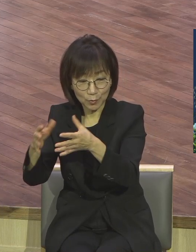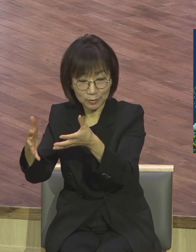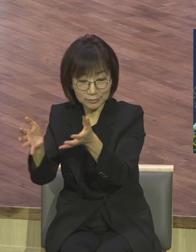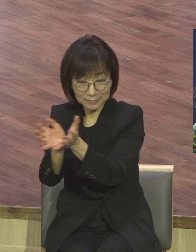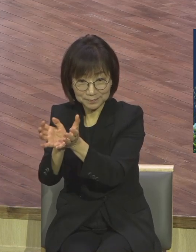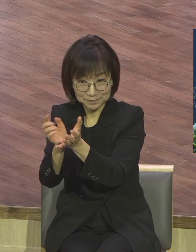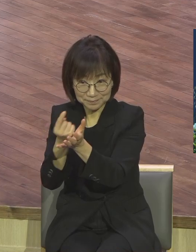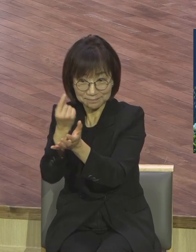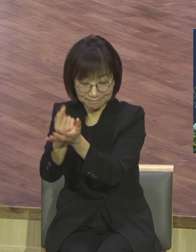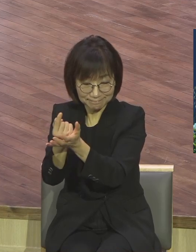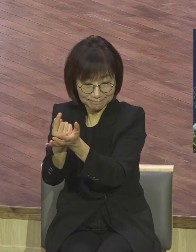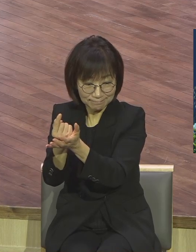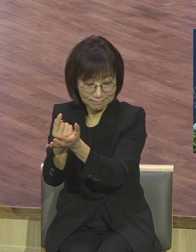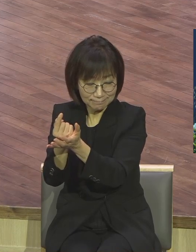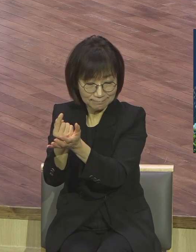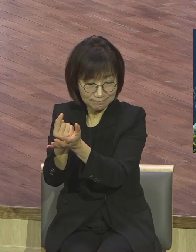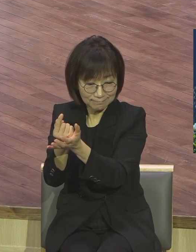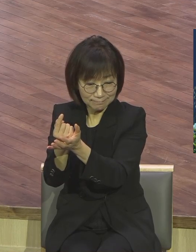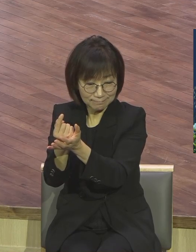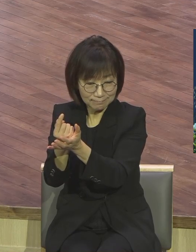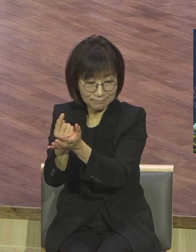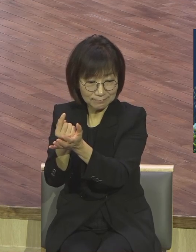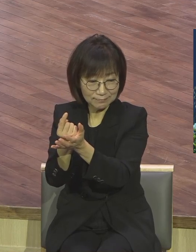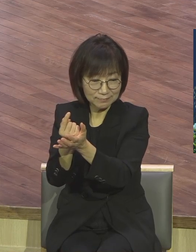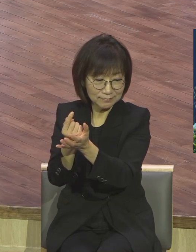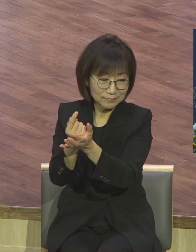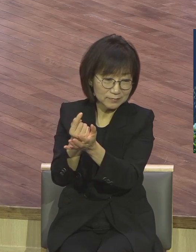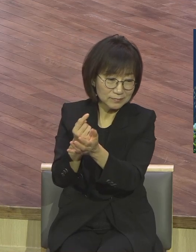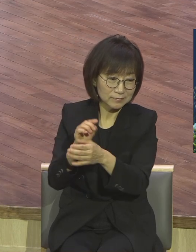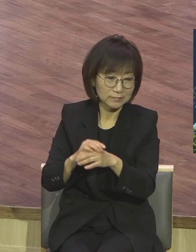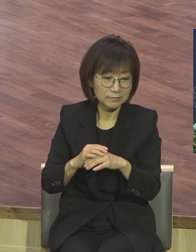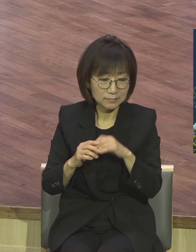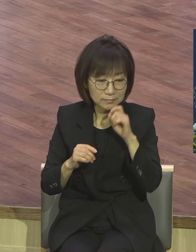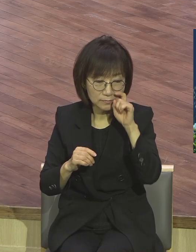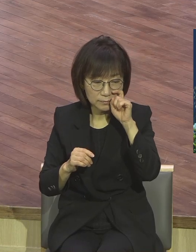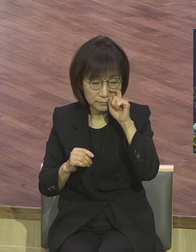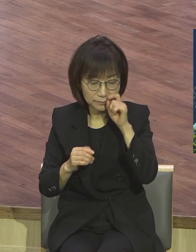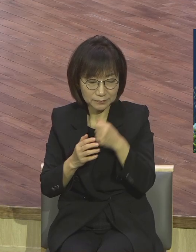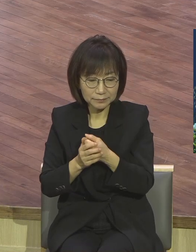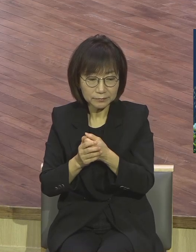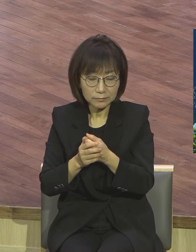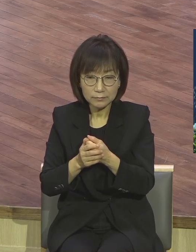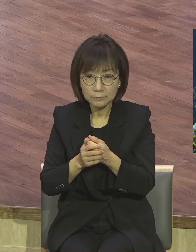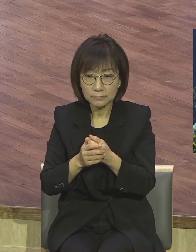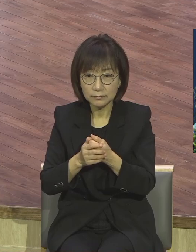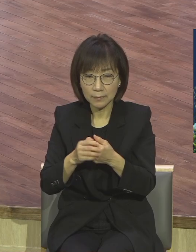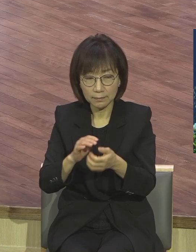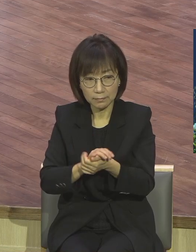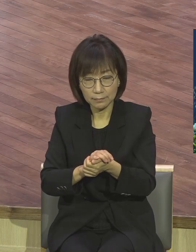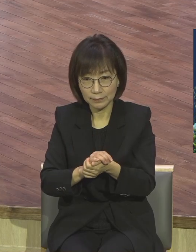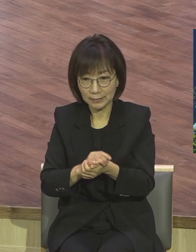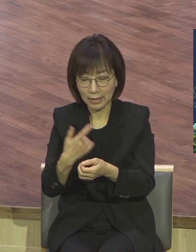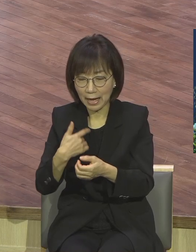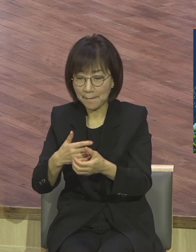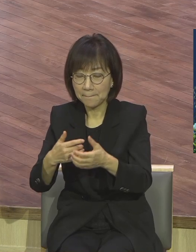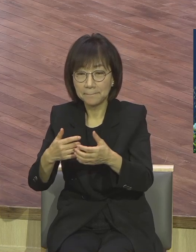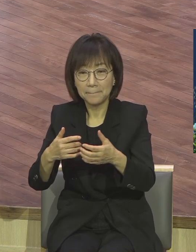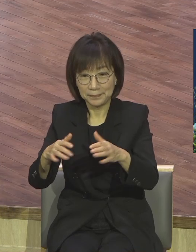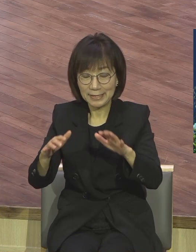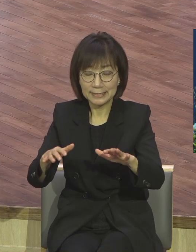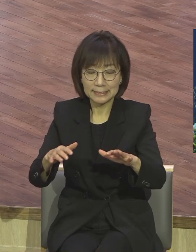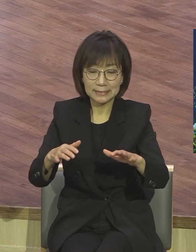전국 10대 안에 들어가는 무속인 법당 철거하는 영상을 보내줬다 그래. 친구니까